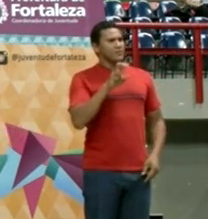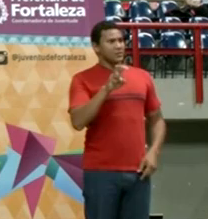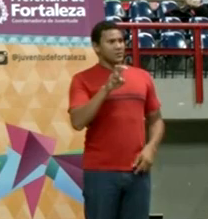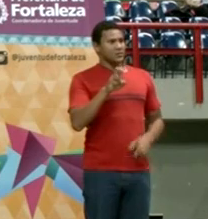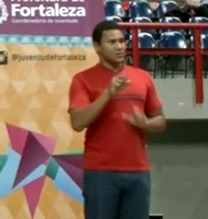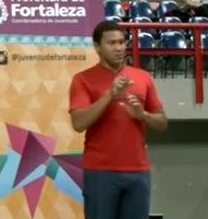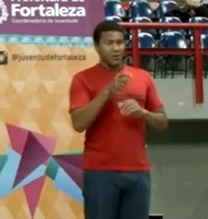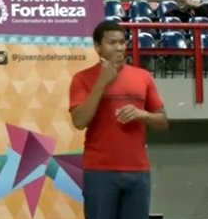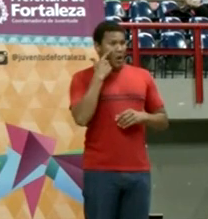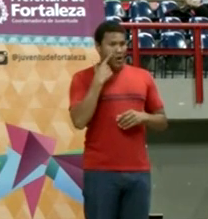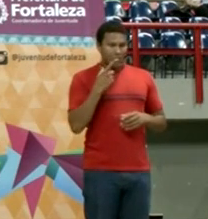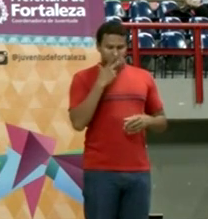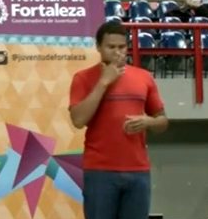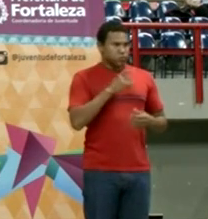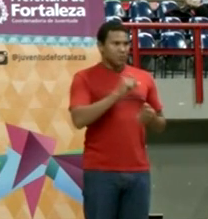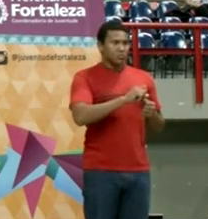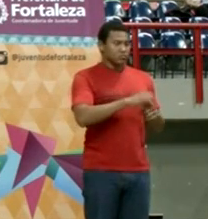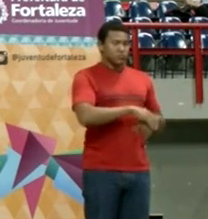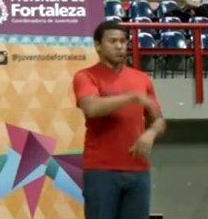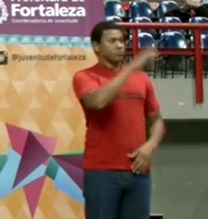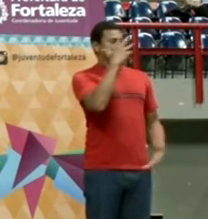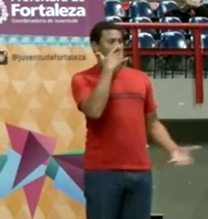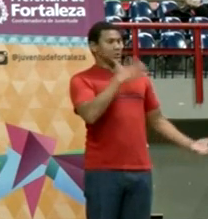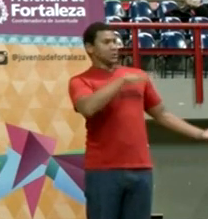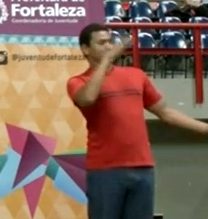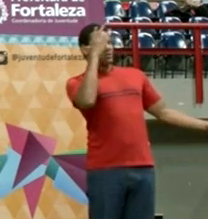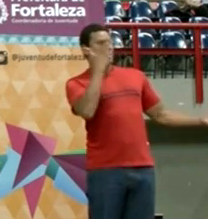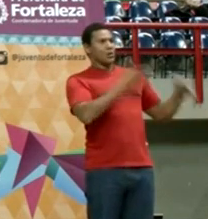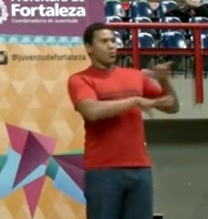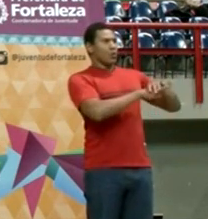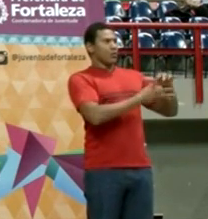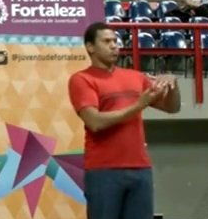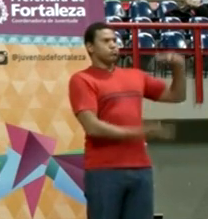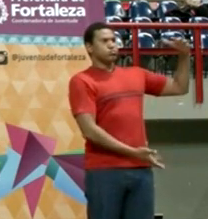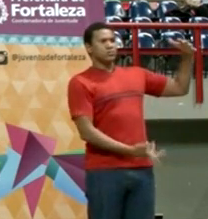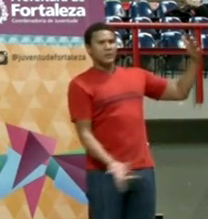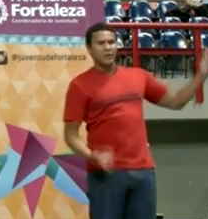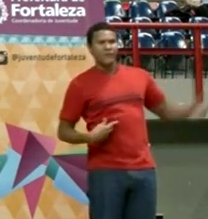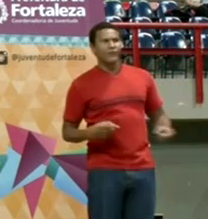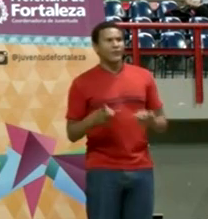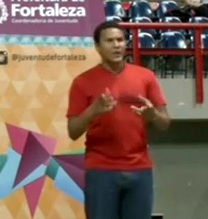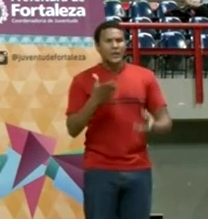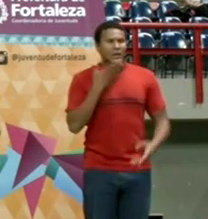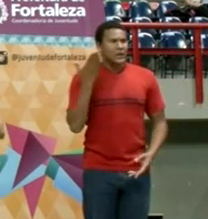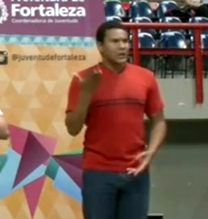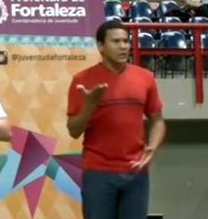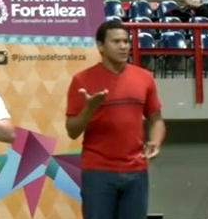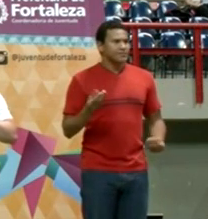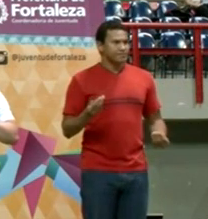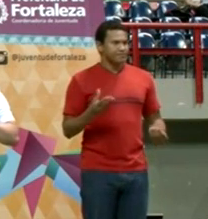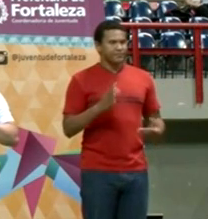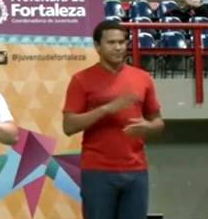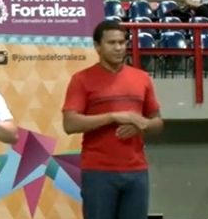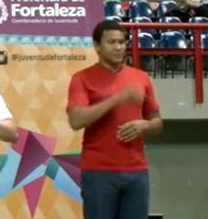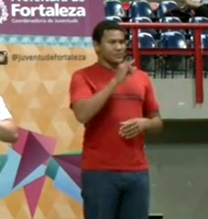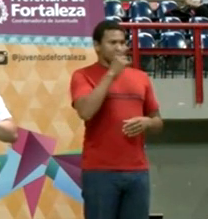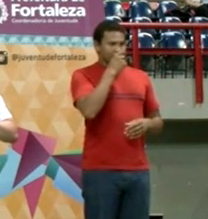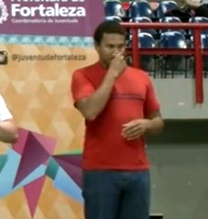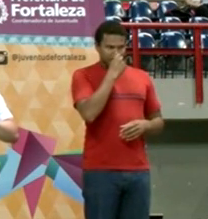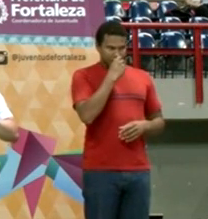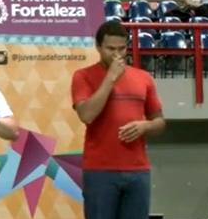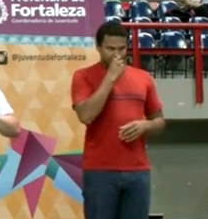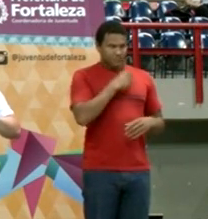já estavam com uma superprodução e não tem para quem vender. Quando a gente tem uma crise, tá? Os